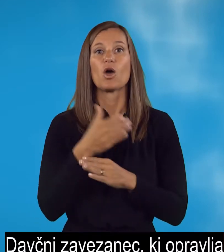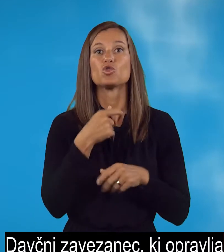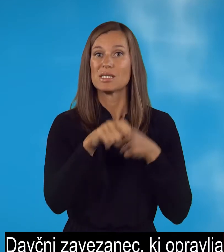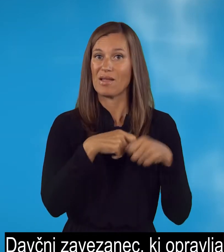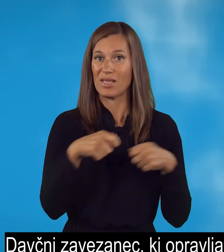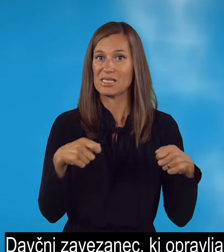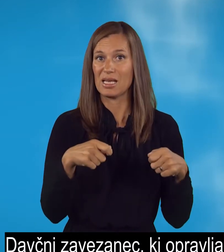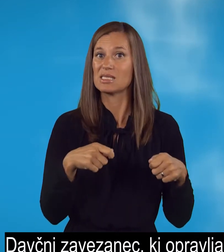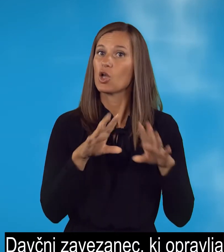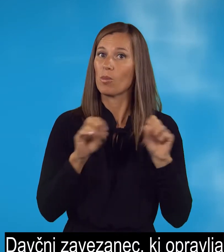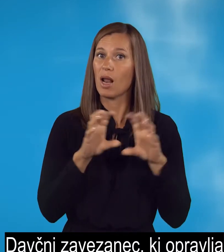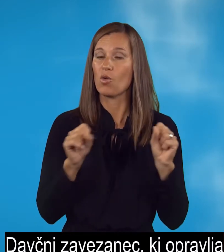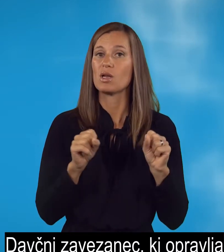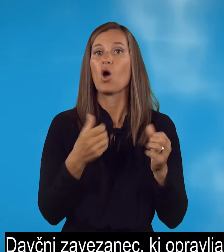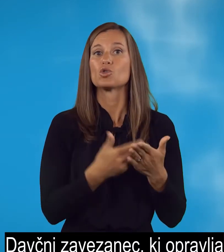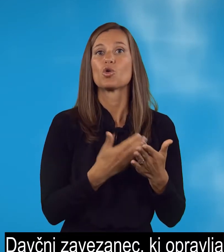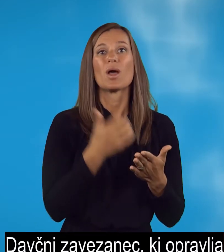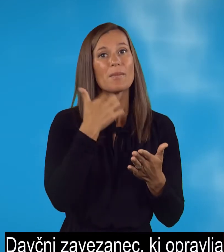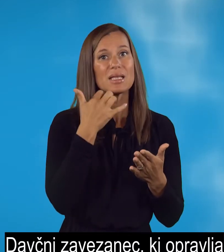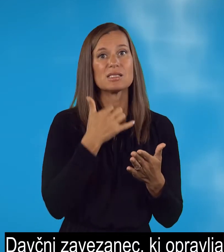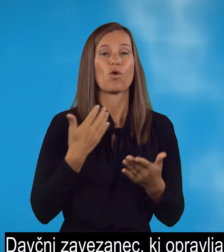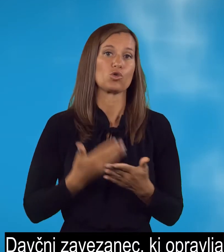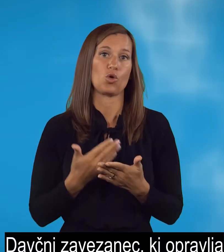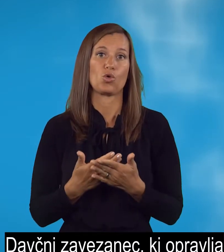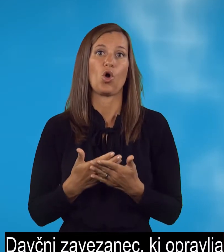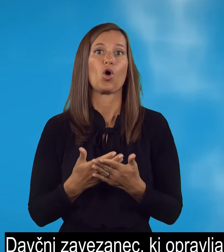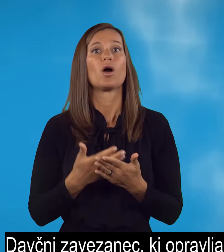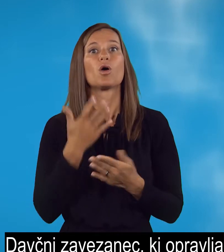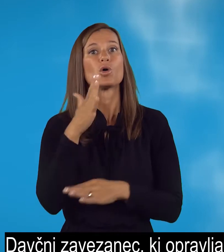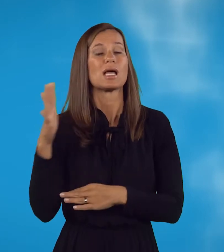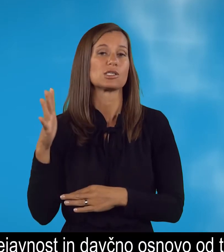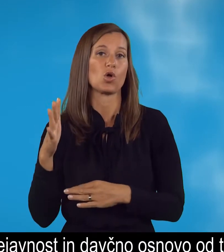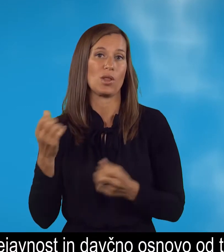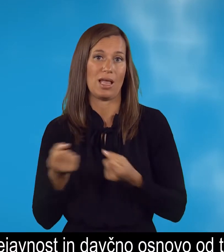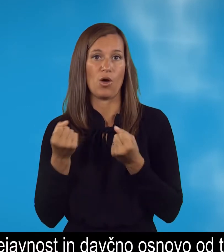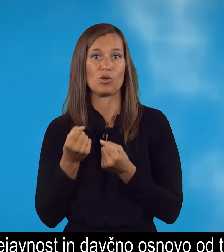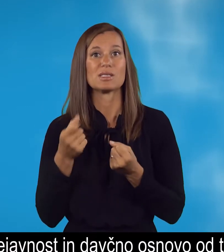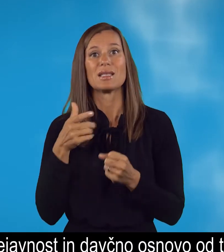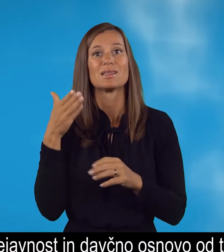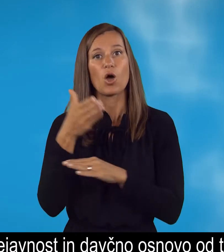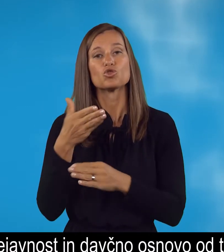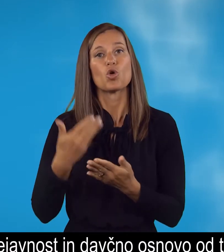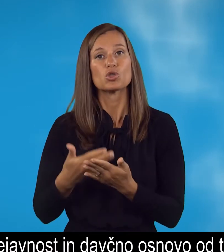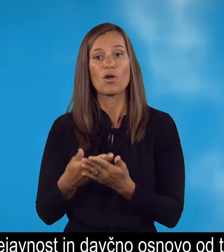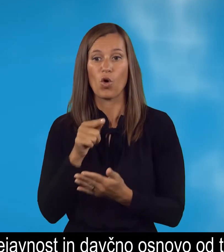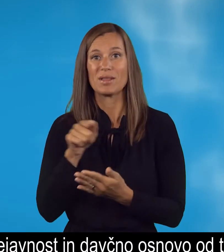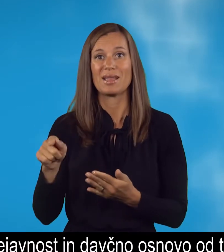Davčni zavezanec, ki opravlja osnovno kmetijsko in osnovno gozdarsko dejavnost in davčno osnovo od teh